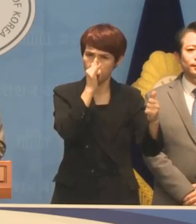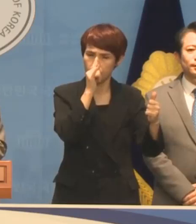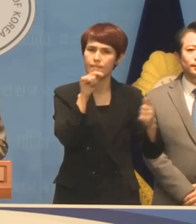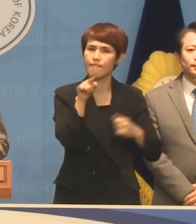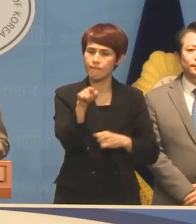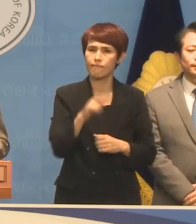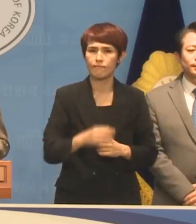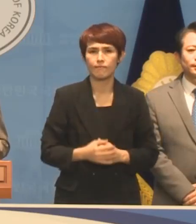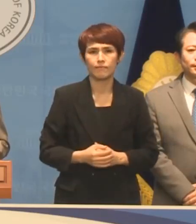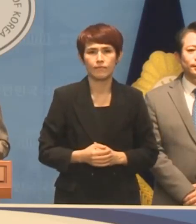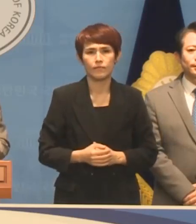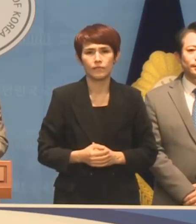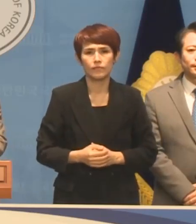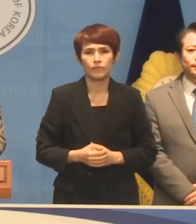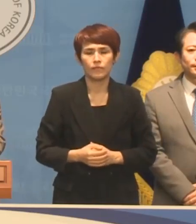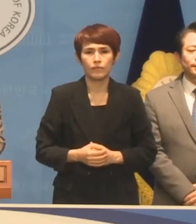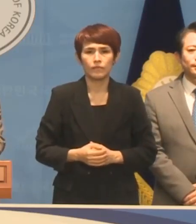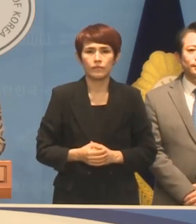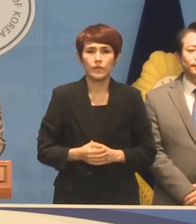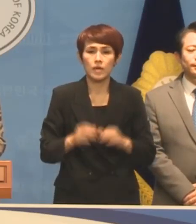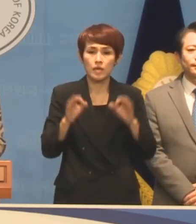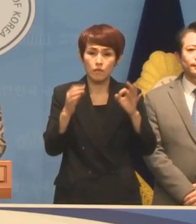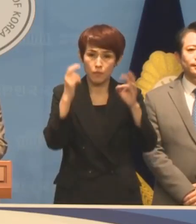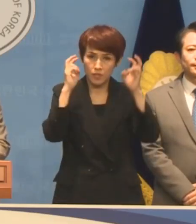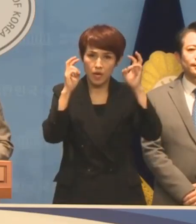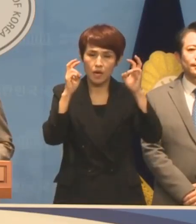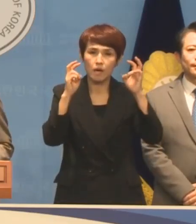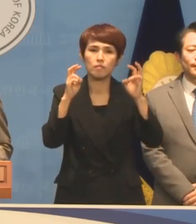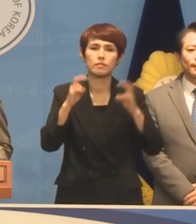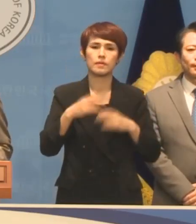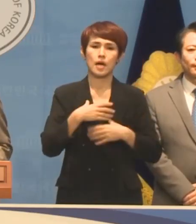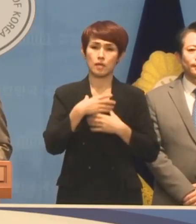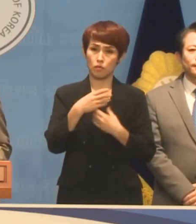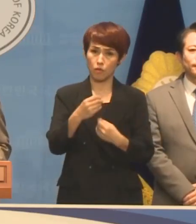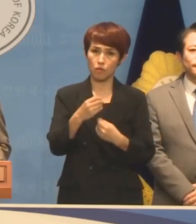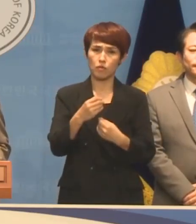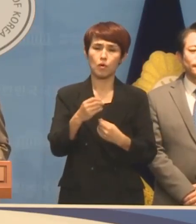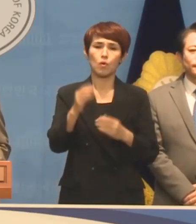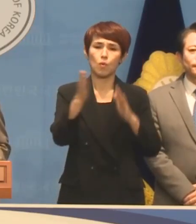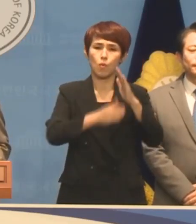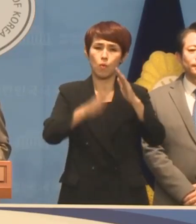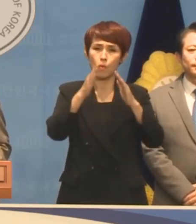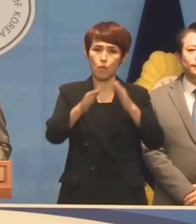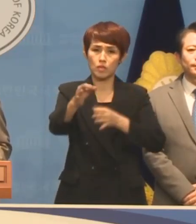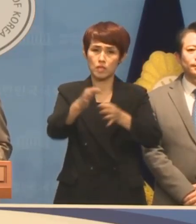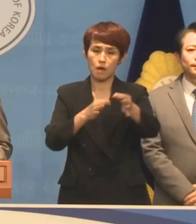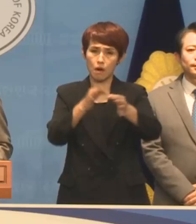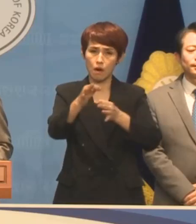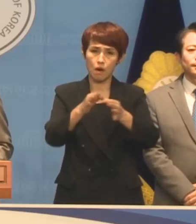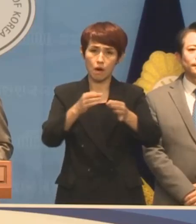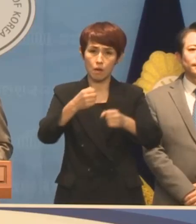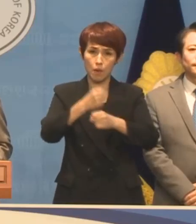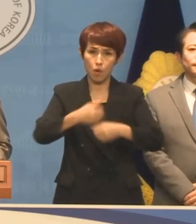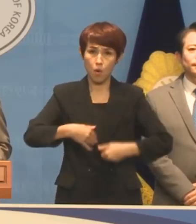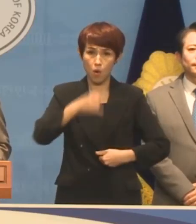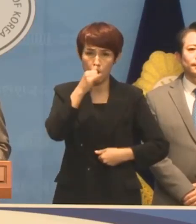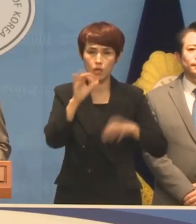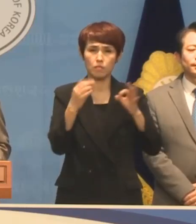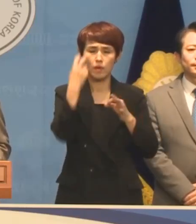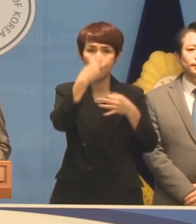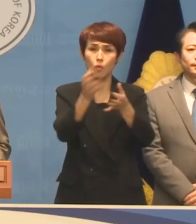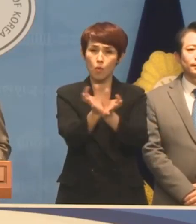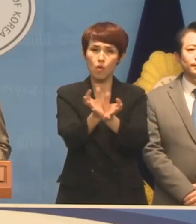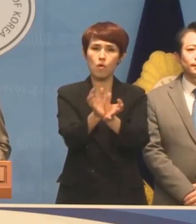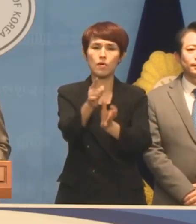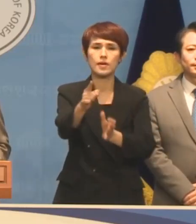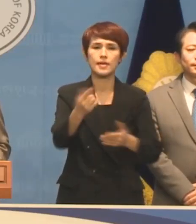요인입니다. 이는 금융기관의 건전성을 확보하고 공정한 시장 질서를 확립해야 할 금감원의